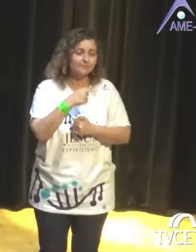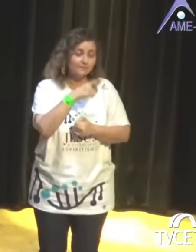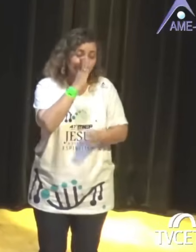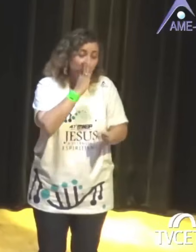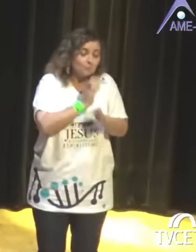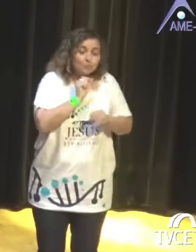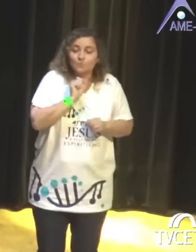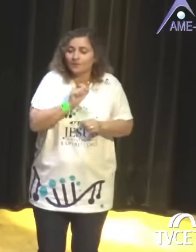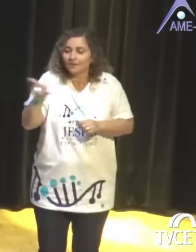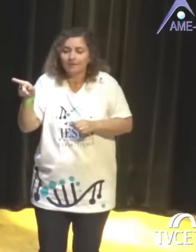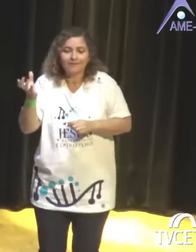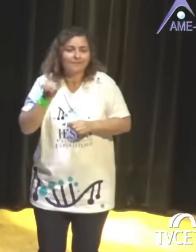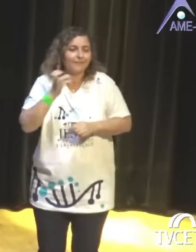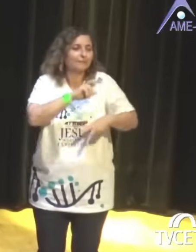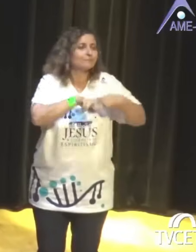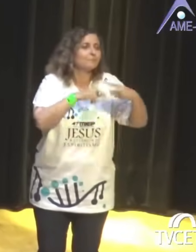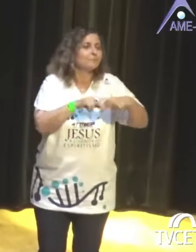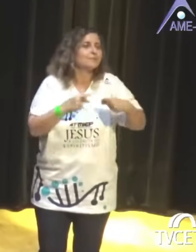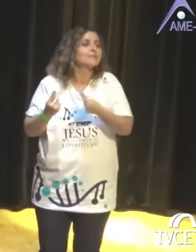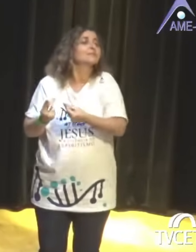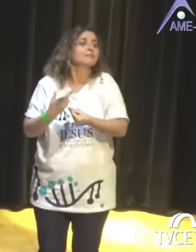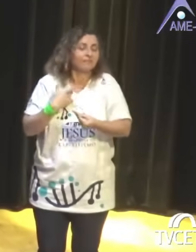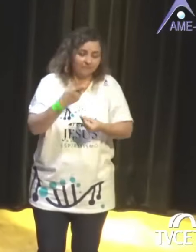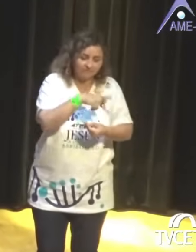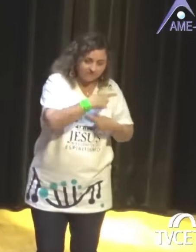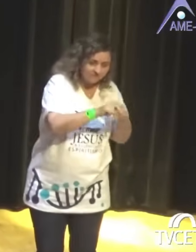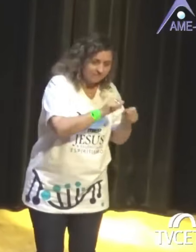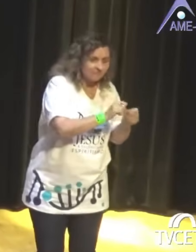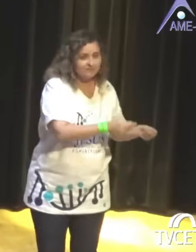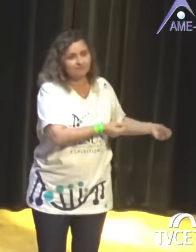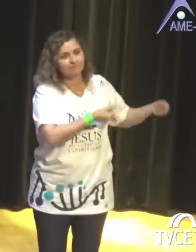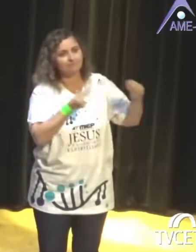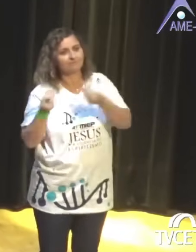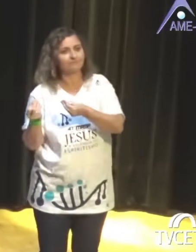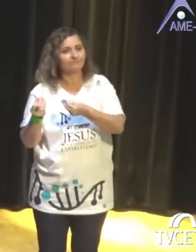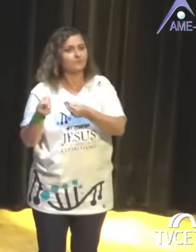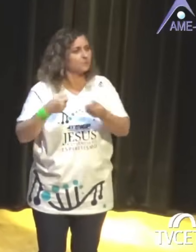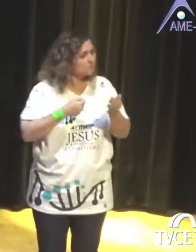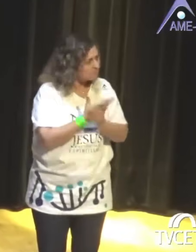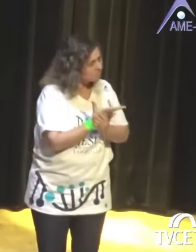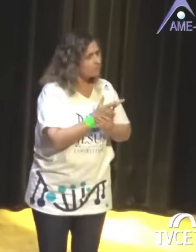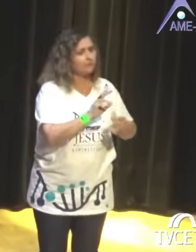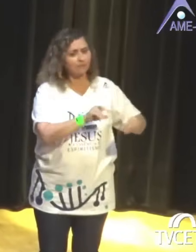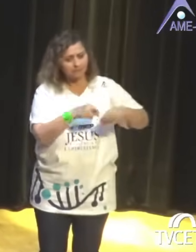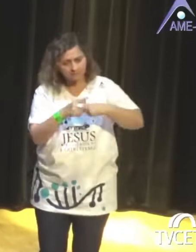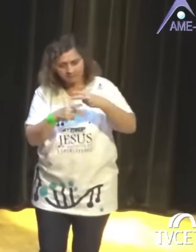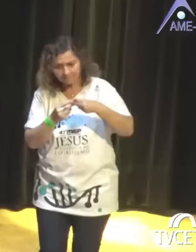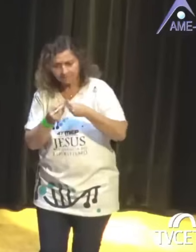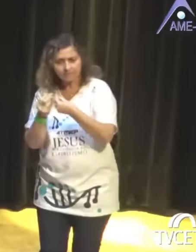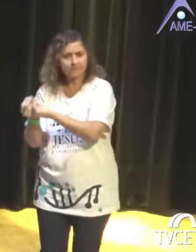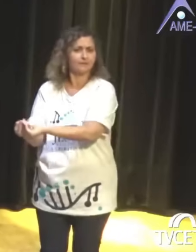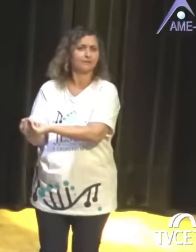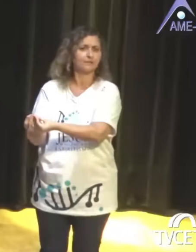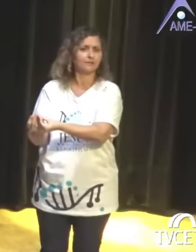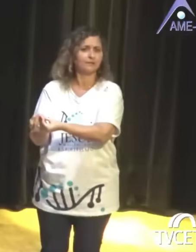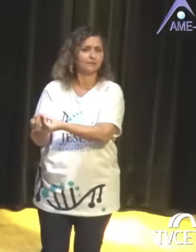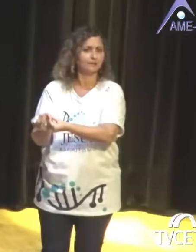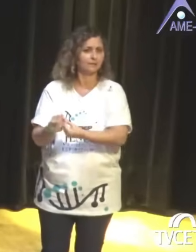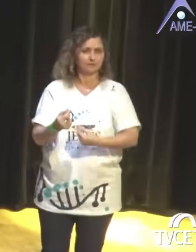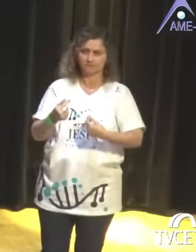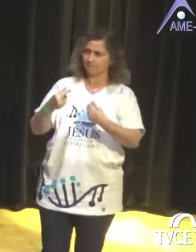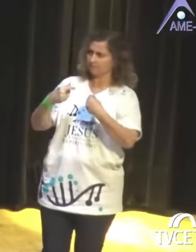presente o presente que ela mais quer ganhar comprar e dar para ela Chico falou